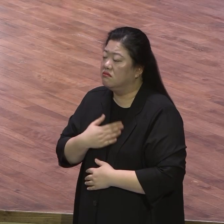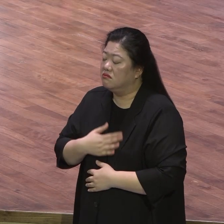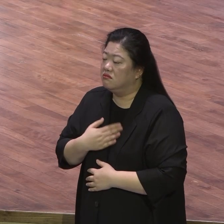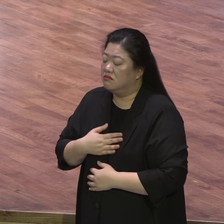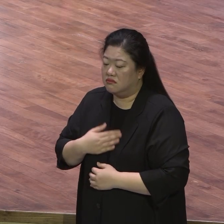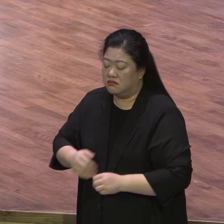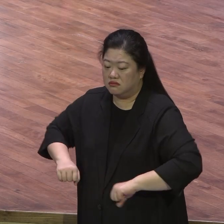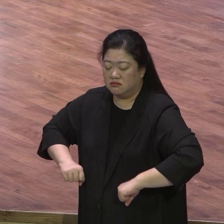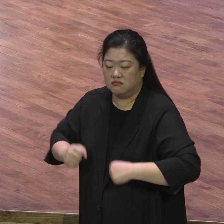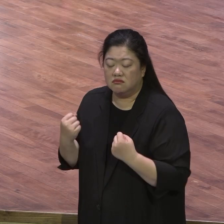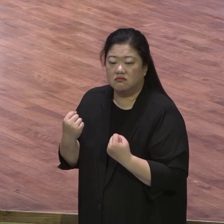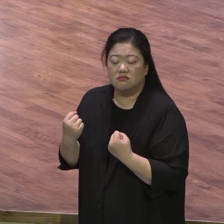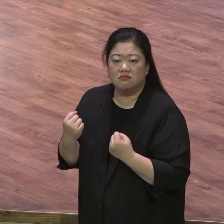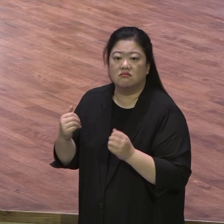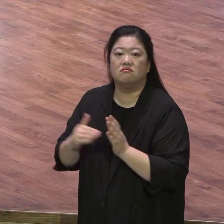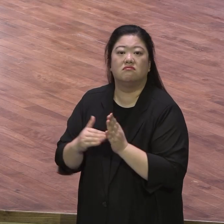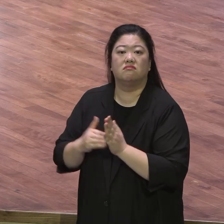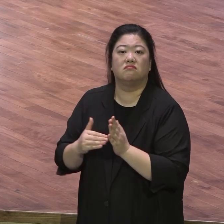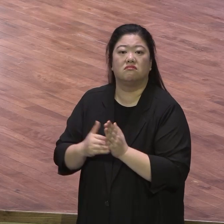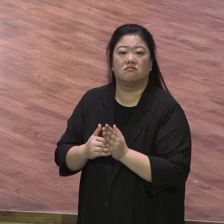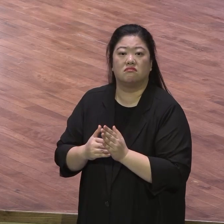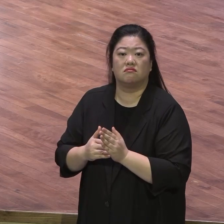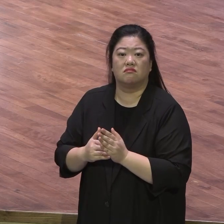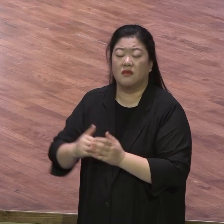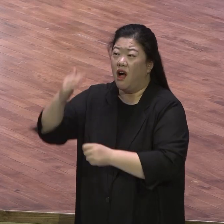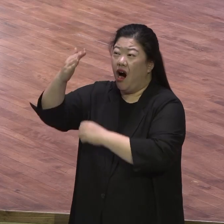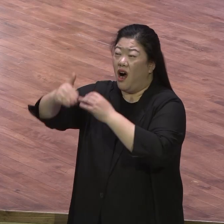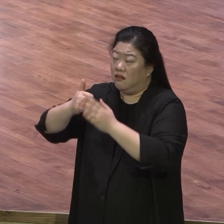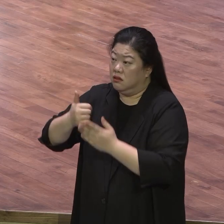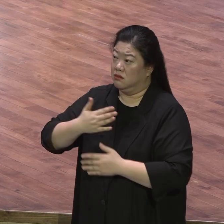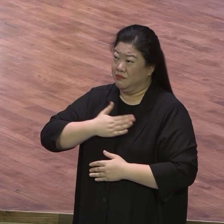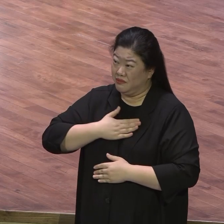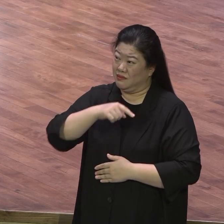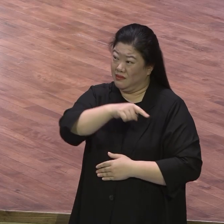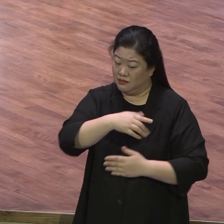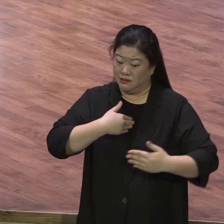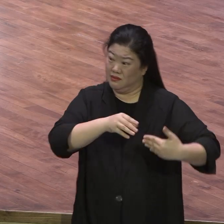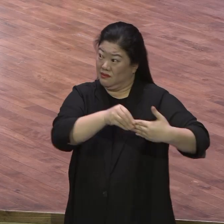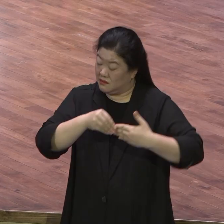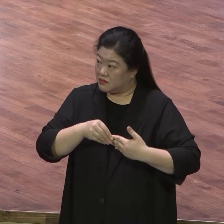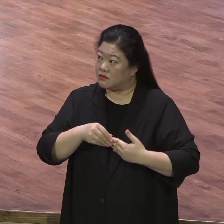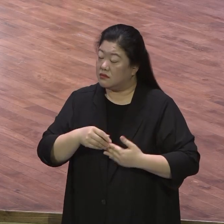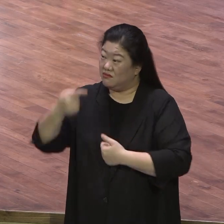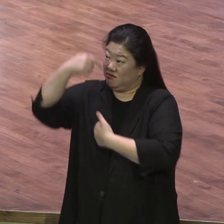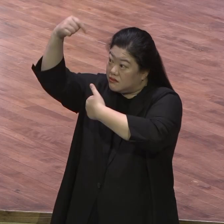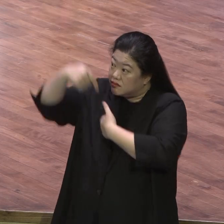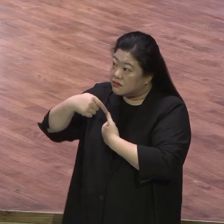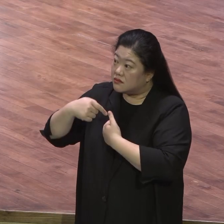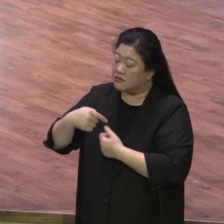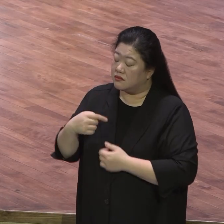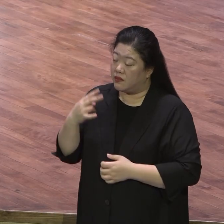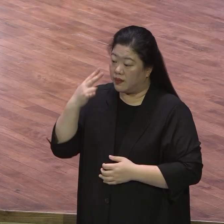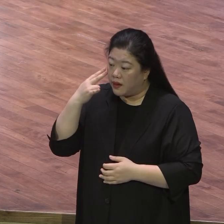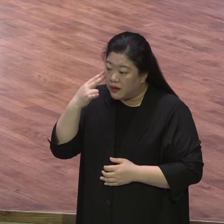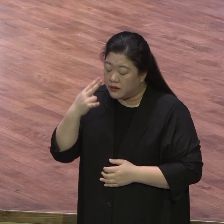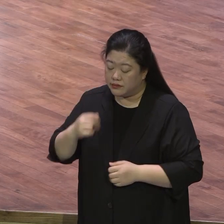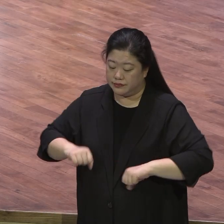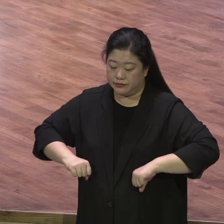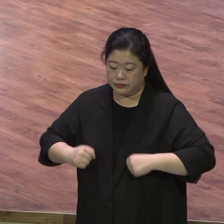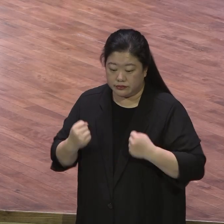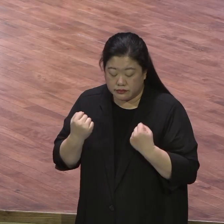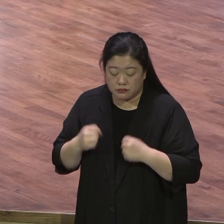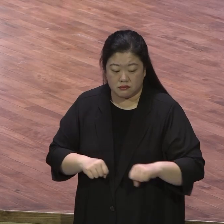하나님의 지시를 따라서 말씀 따라서 순종한 직분이에요 그들이 똑똑해가지고